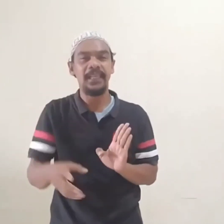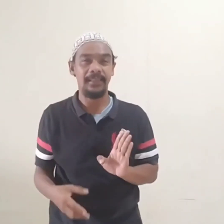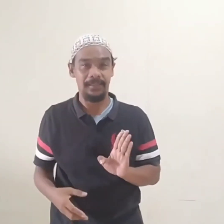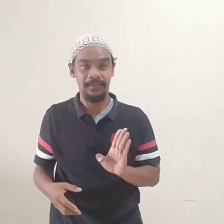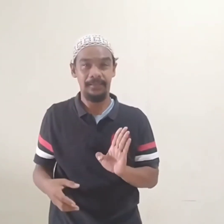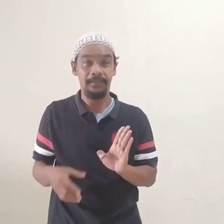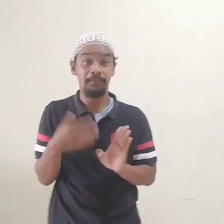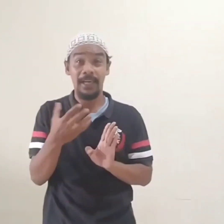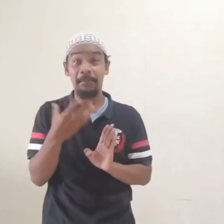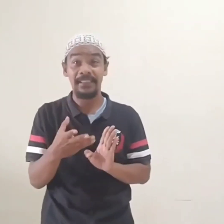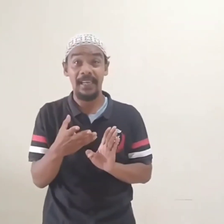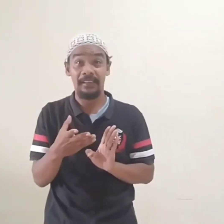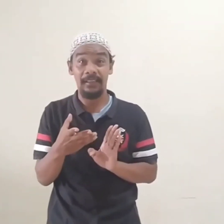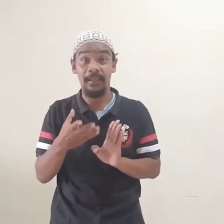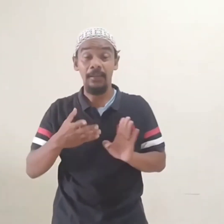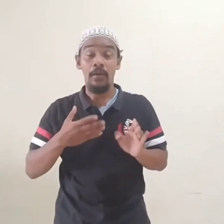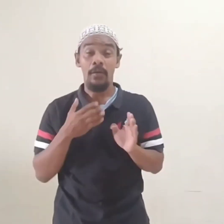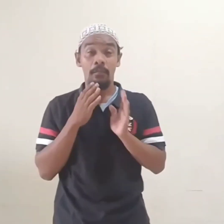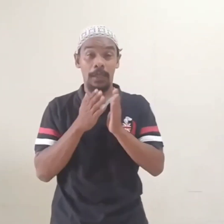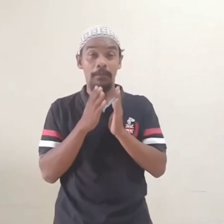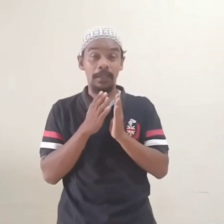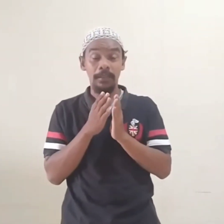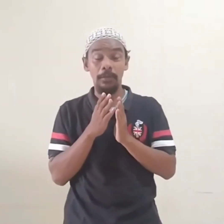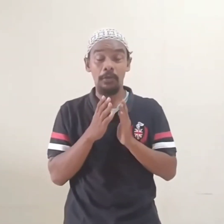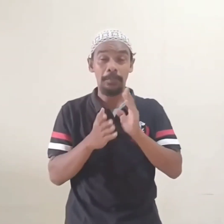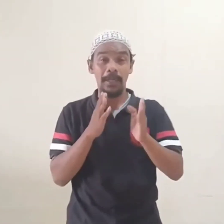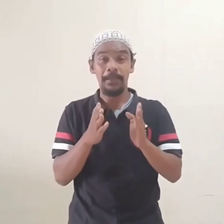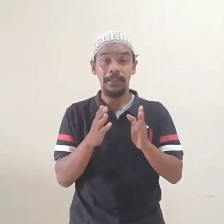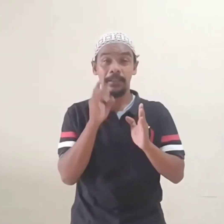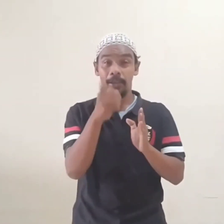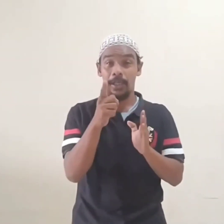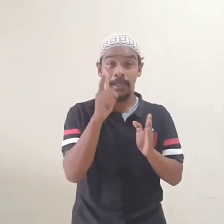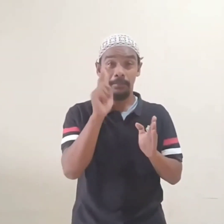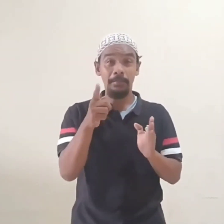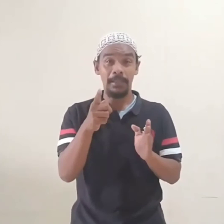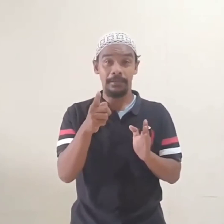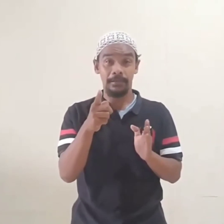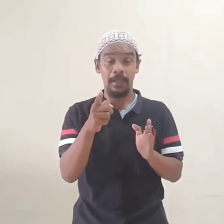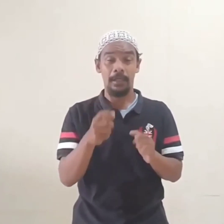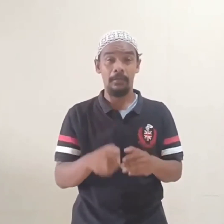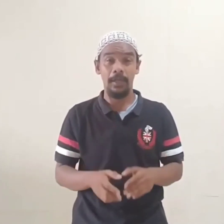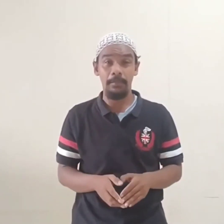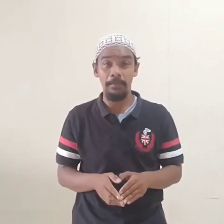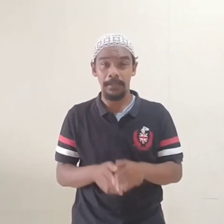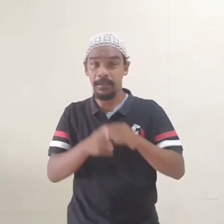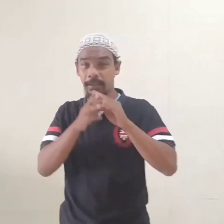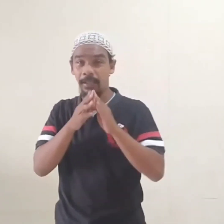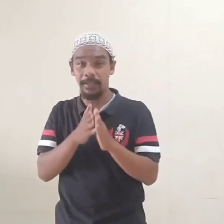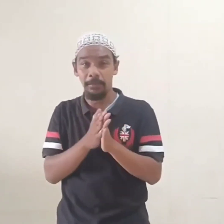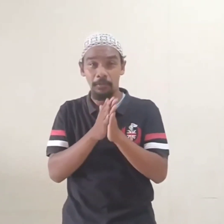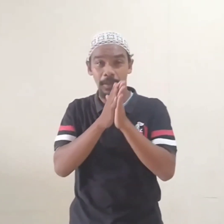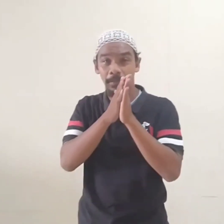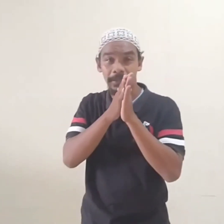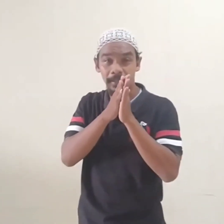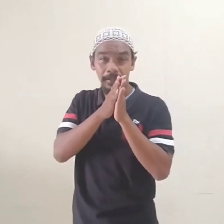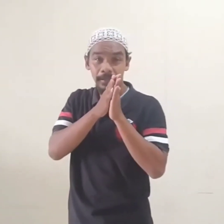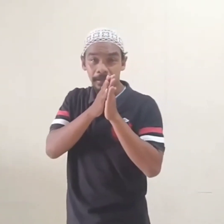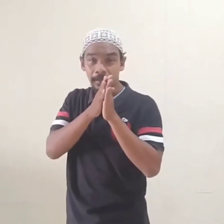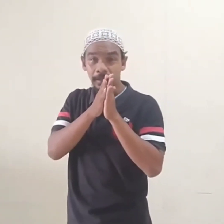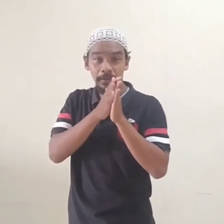pernapasan. Pernapasan, ya. Bagaimana kita melakukan pernapasan ketika gaya bebas? Nah, kalau gaya bebas, ketika kita melakukan pernapasan, itu